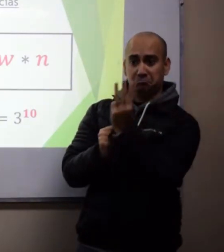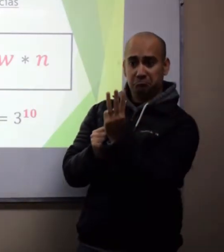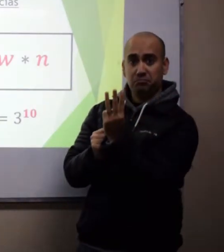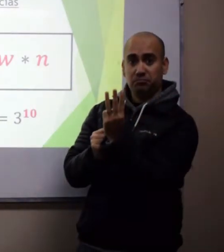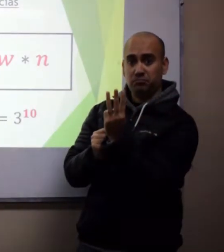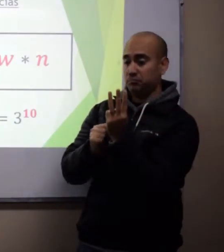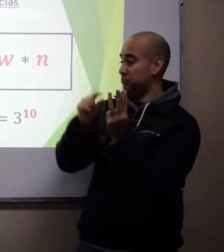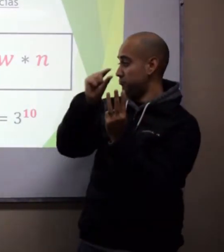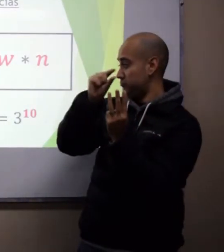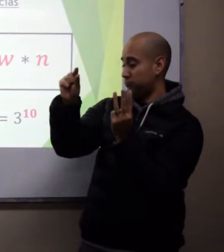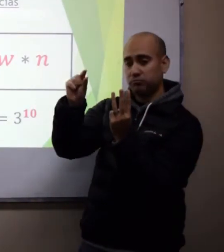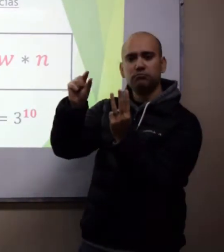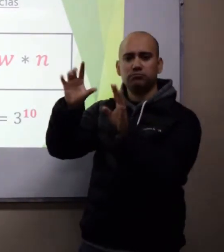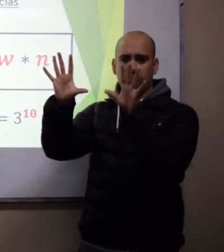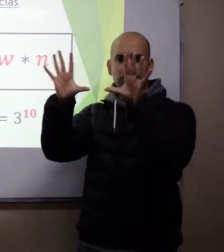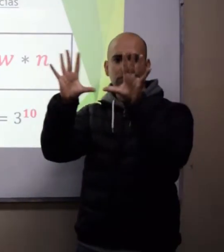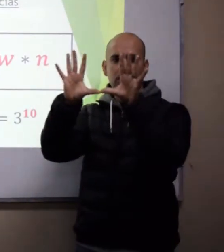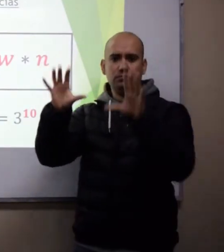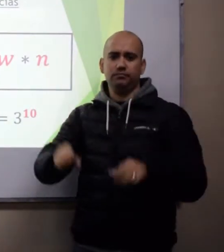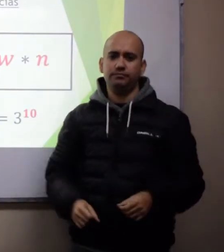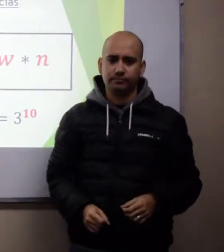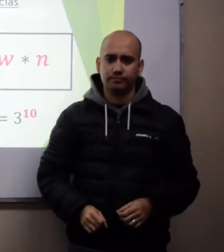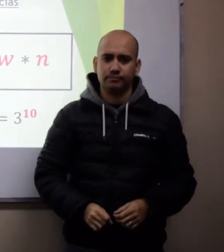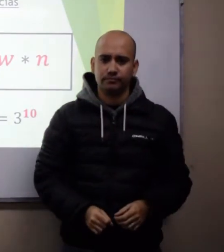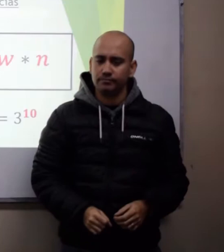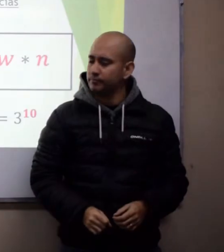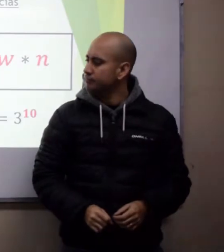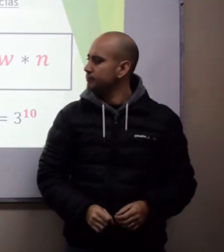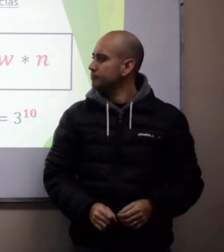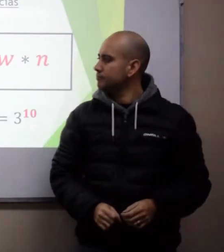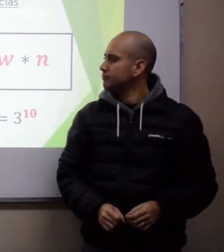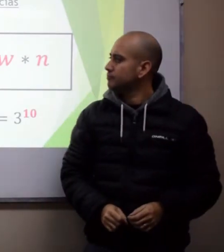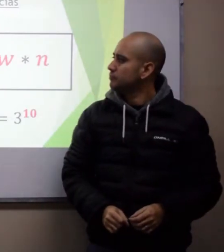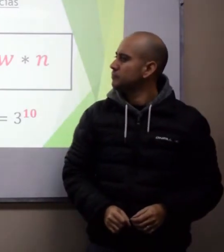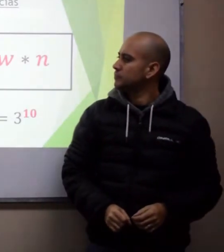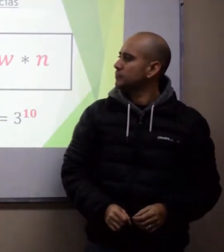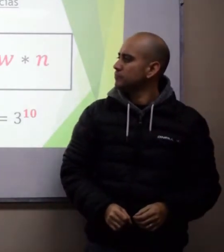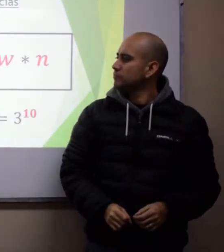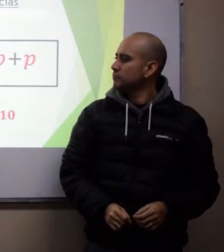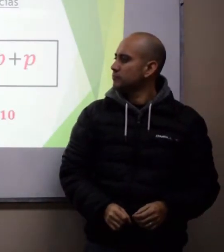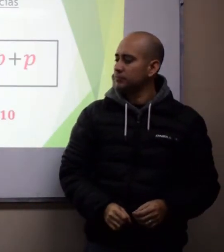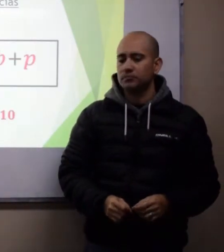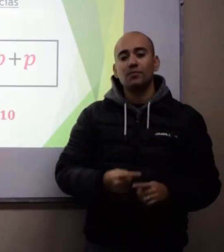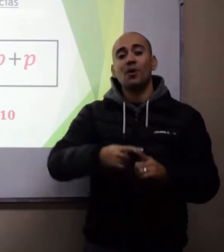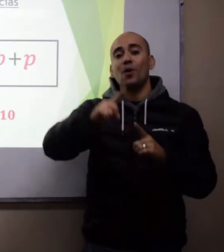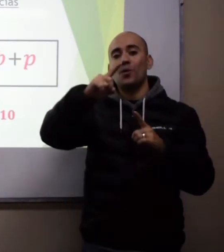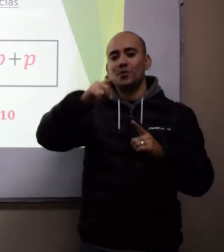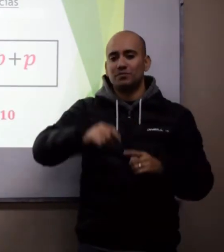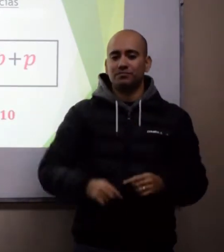3 y se multiplican los exponentes.